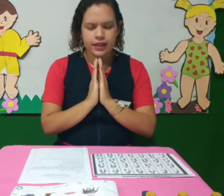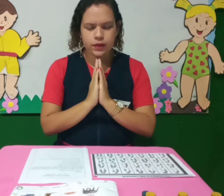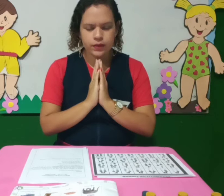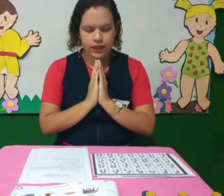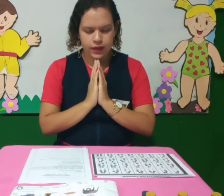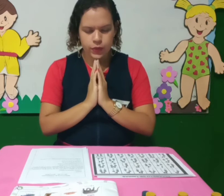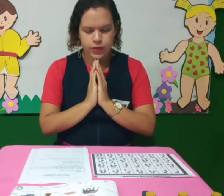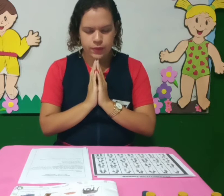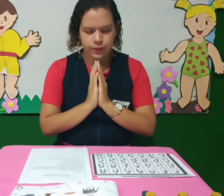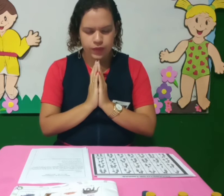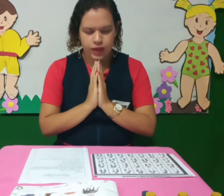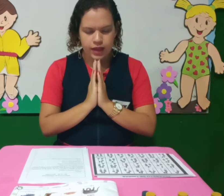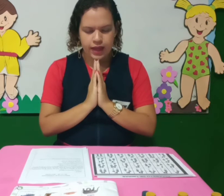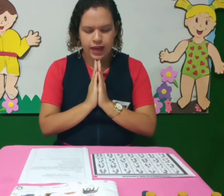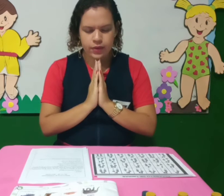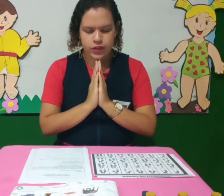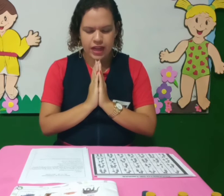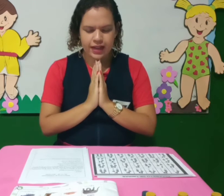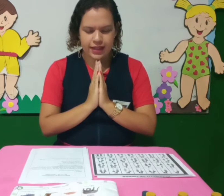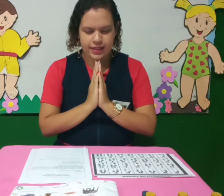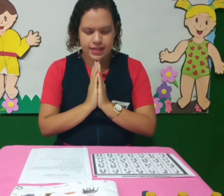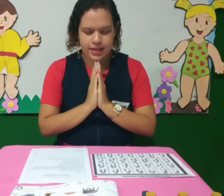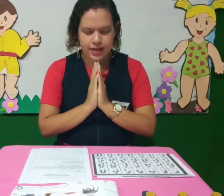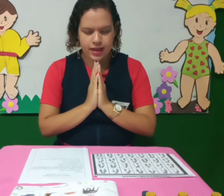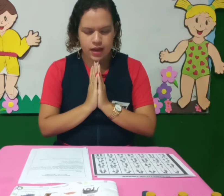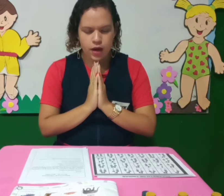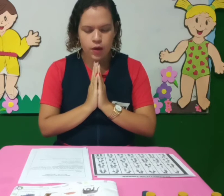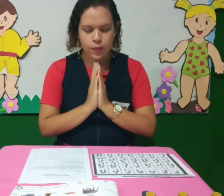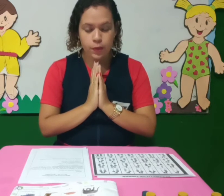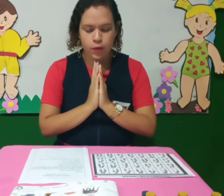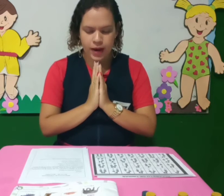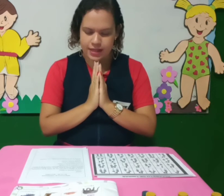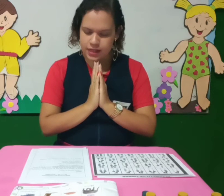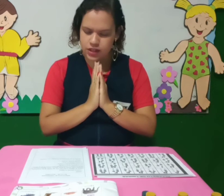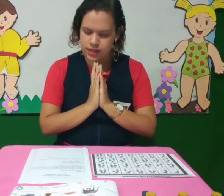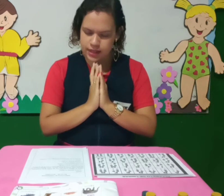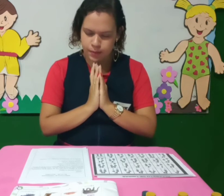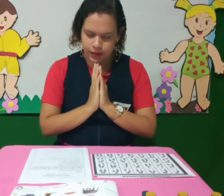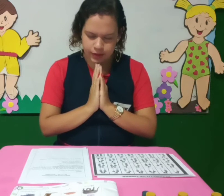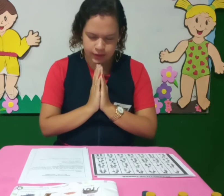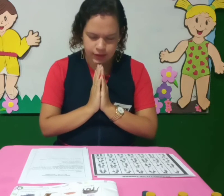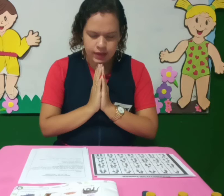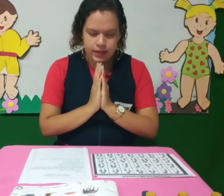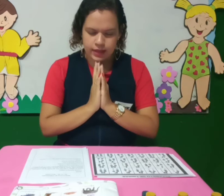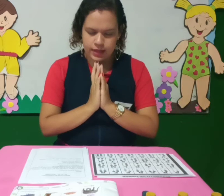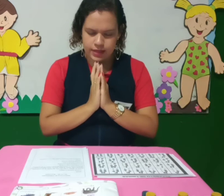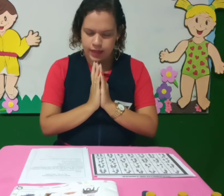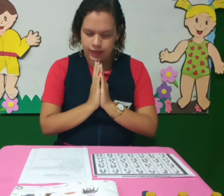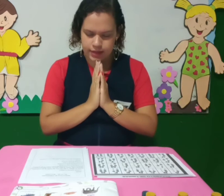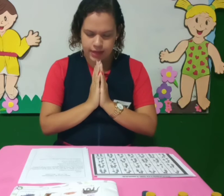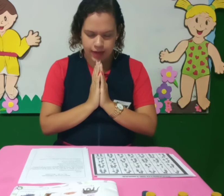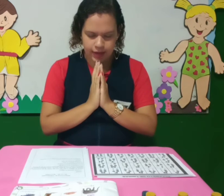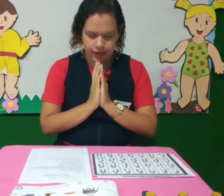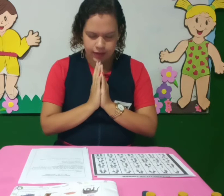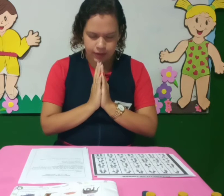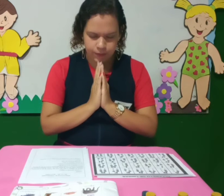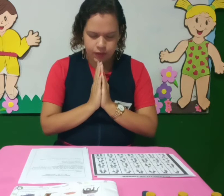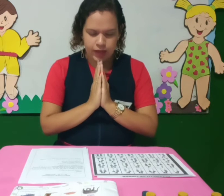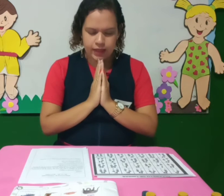Querido Deus, quero te agradecer por mais esta semana que se encerra.